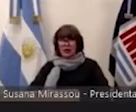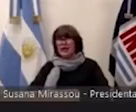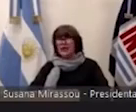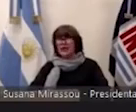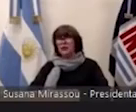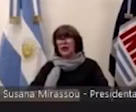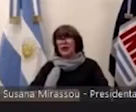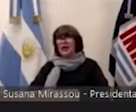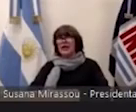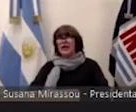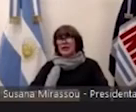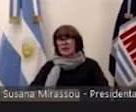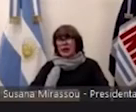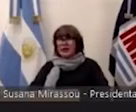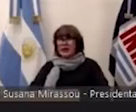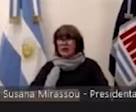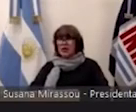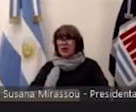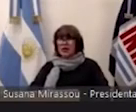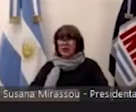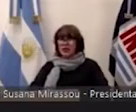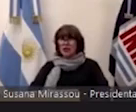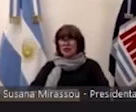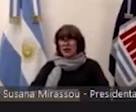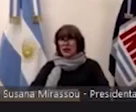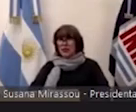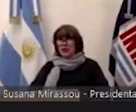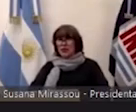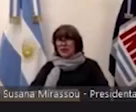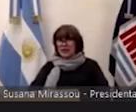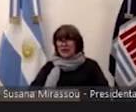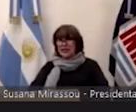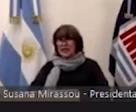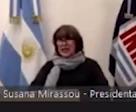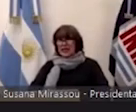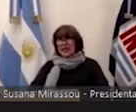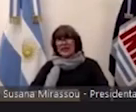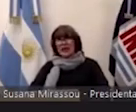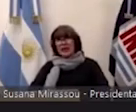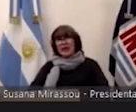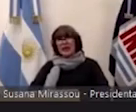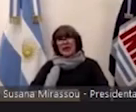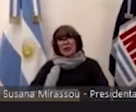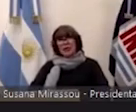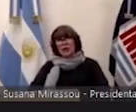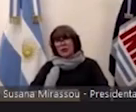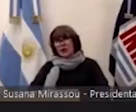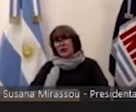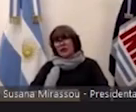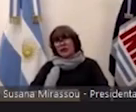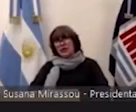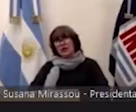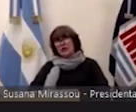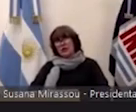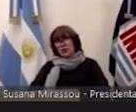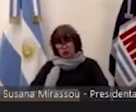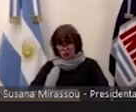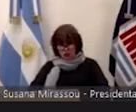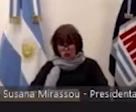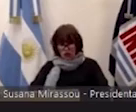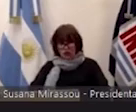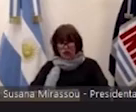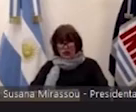género, como Cuidar en Igualdad, Plan Nacional de Acción contra las Violencias, y también promoviendo el desarrollo